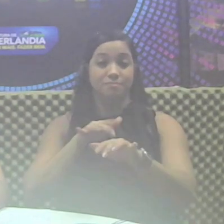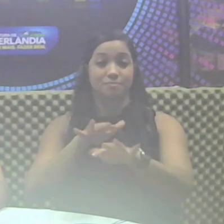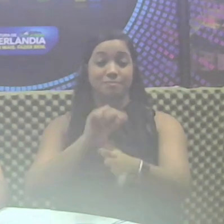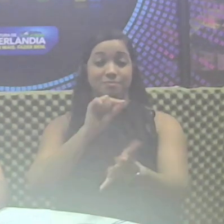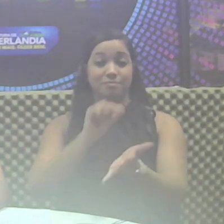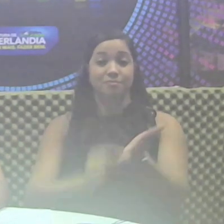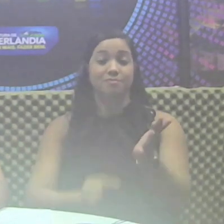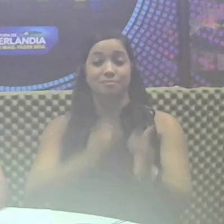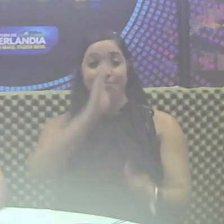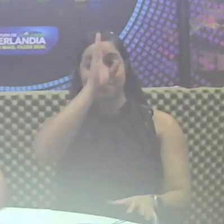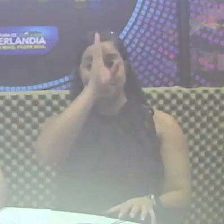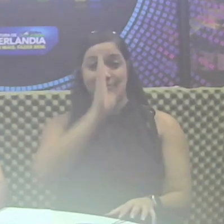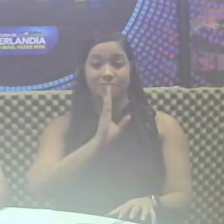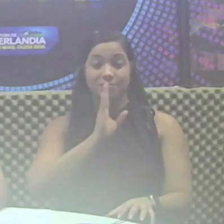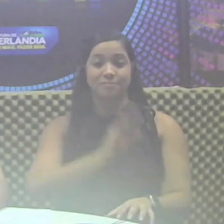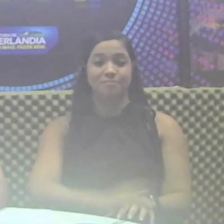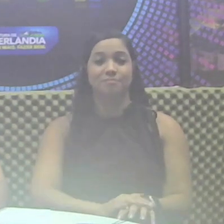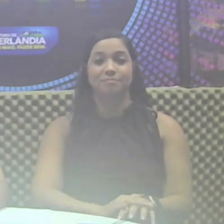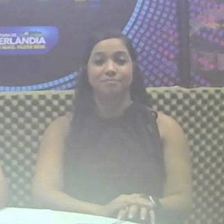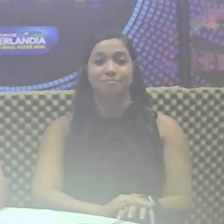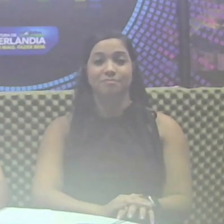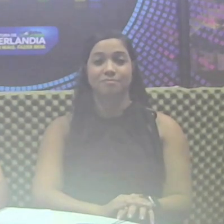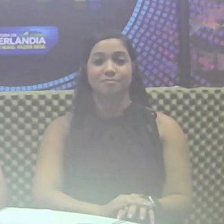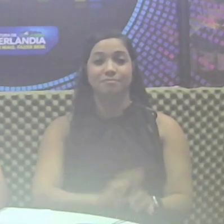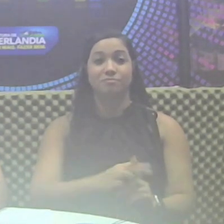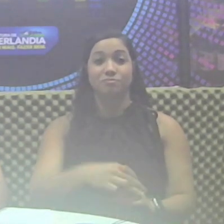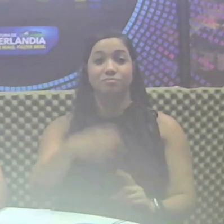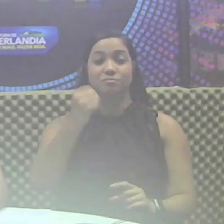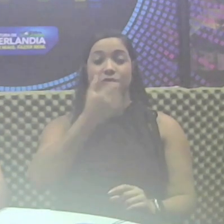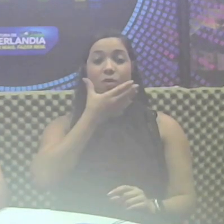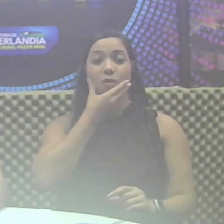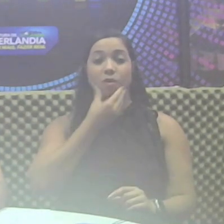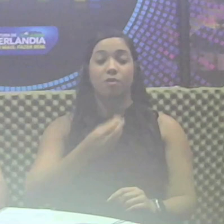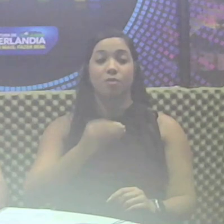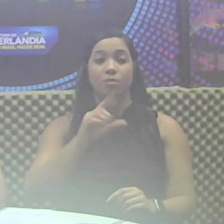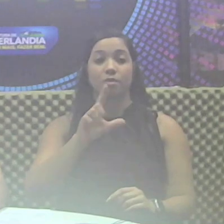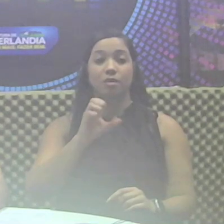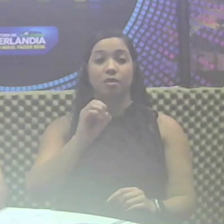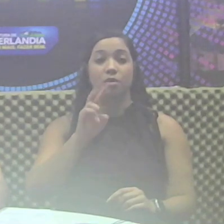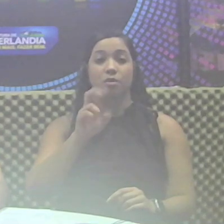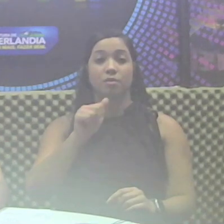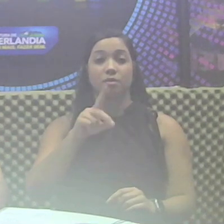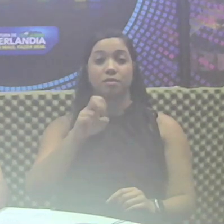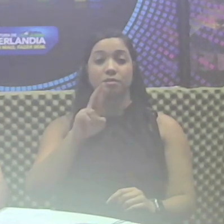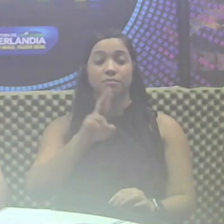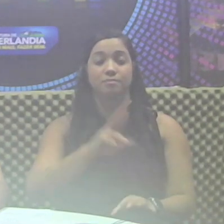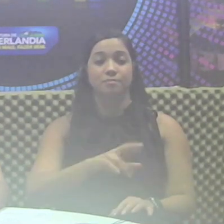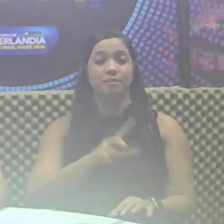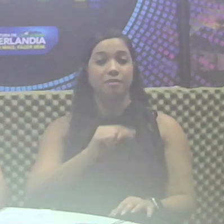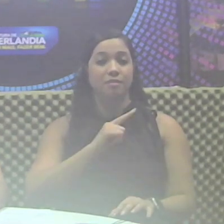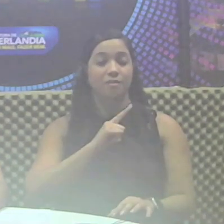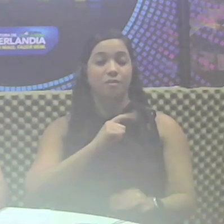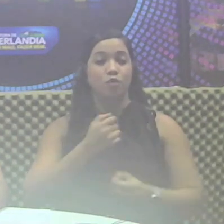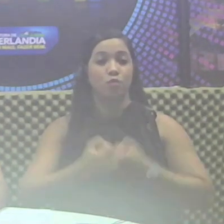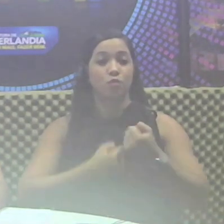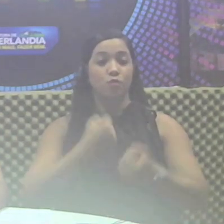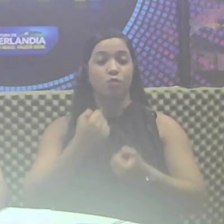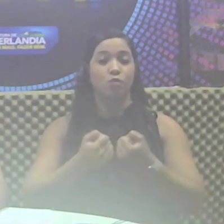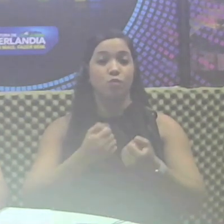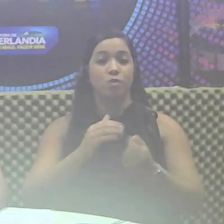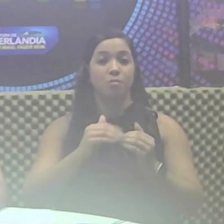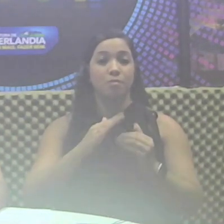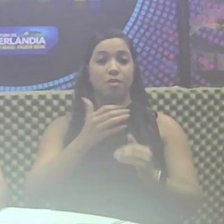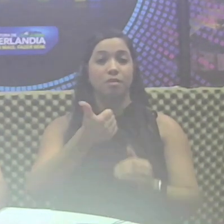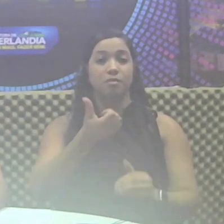inscreveram gratuitamente. O campeão geral masculino foi Leoander dos Santos, que fez percurso em pouco mais